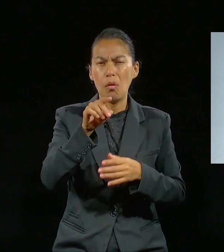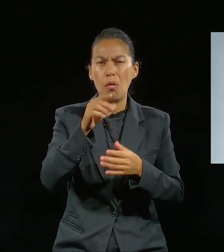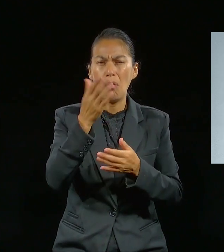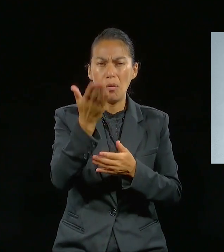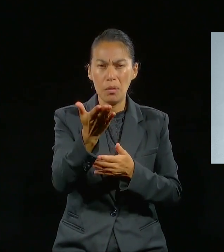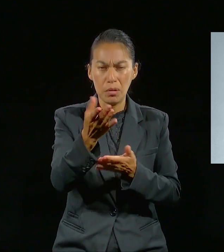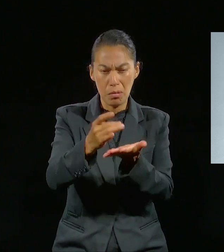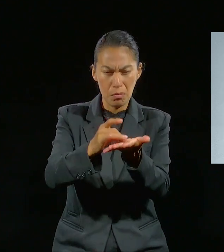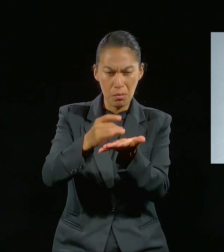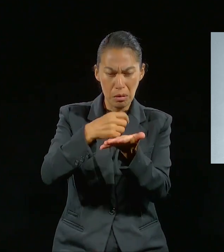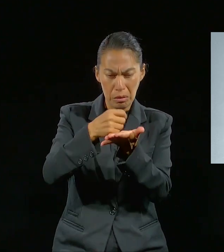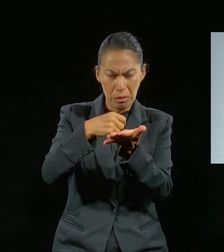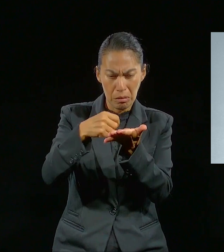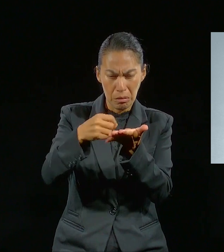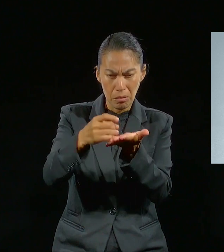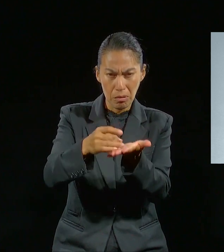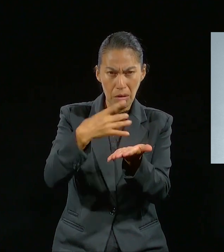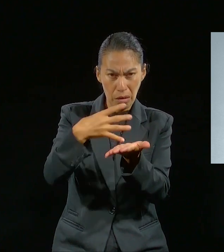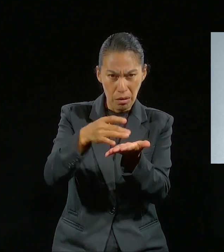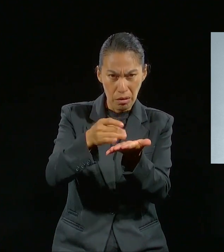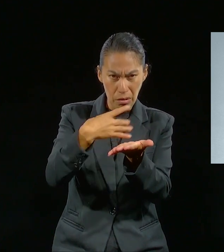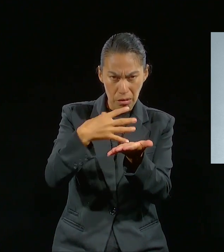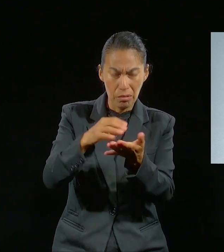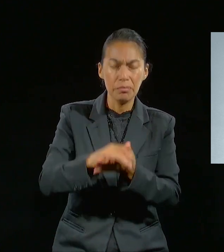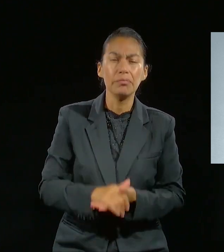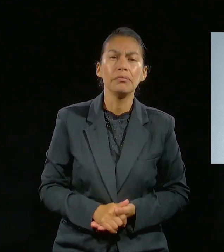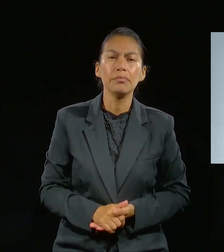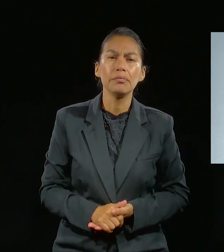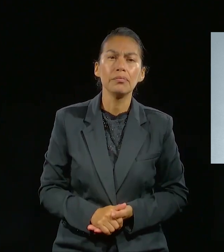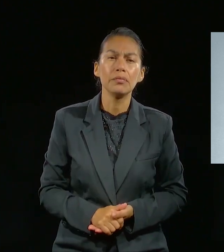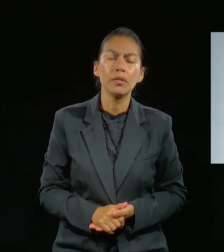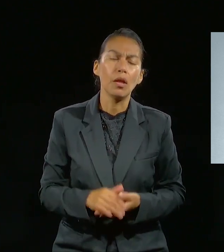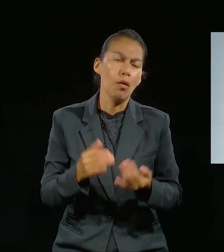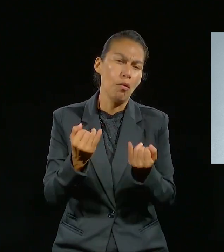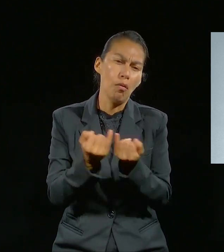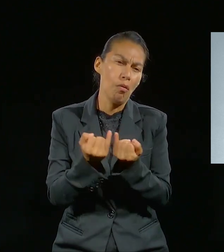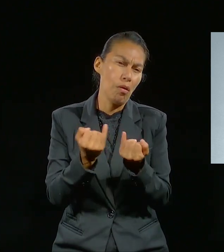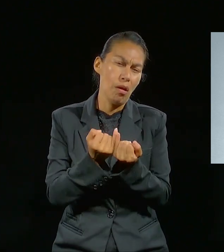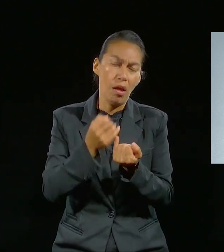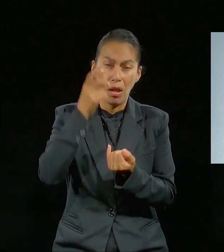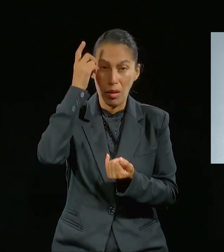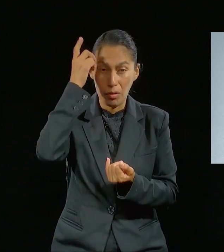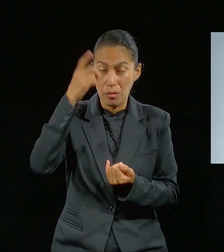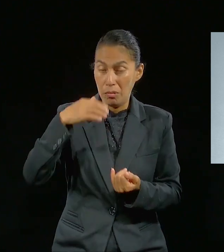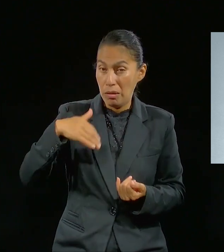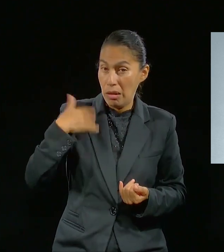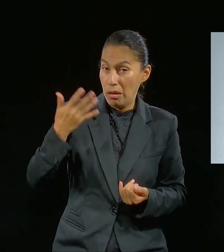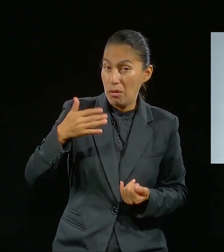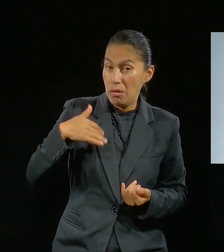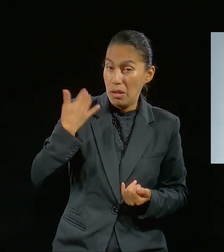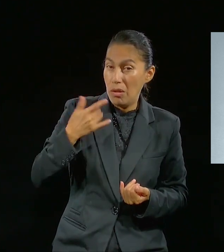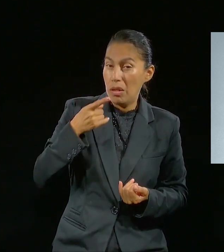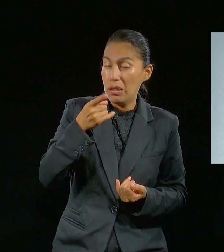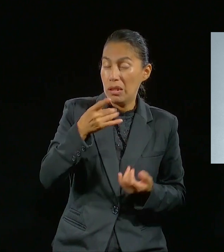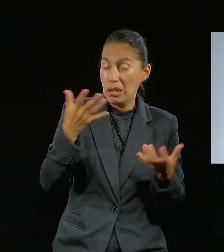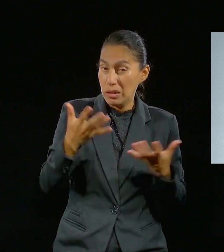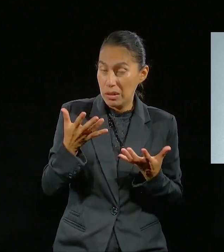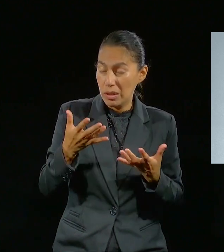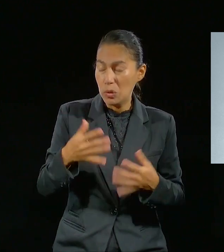tus peticiones a Dios de corazón. También si Dios ha hecho milagros en tu